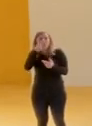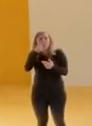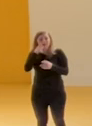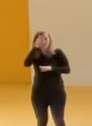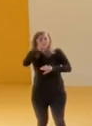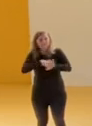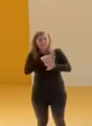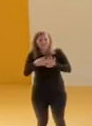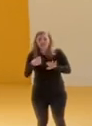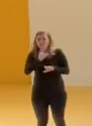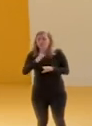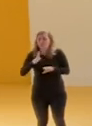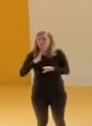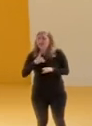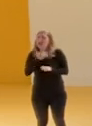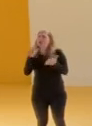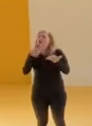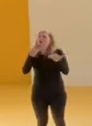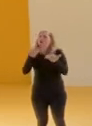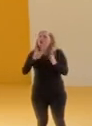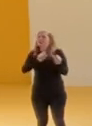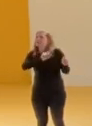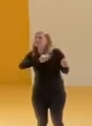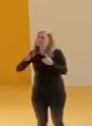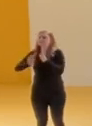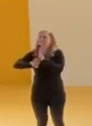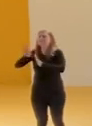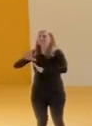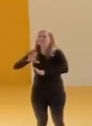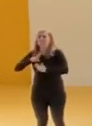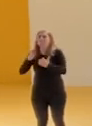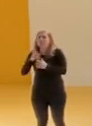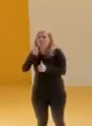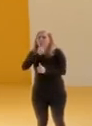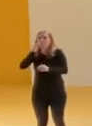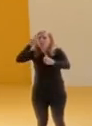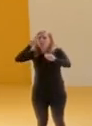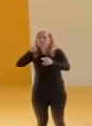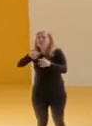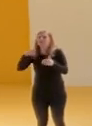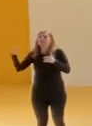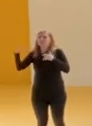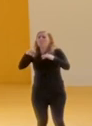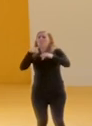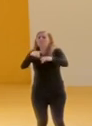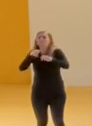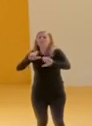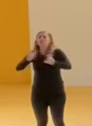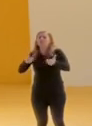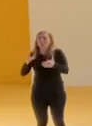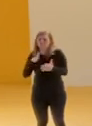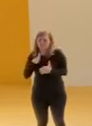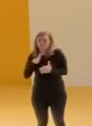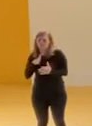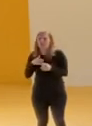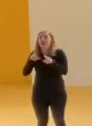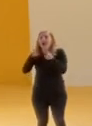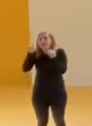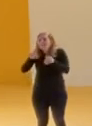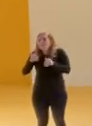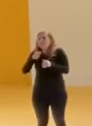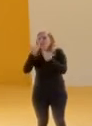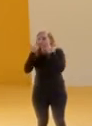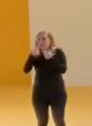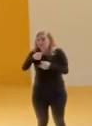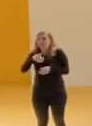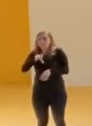hankego kruusa gdzie ta hiprinflacja się pojawiała i spróbujmy zidentyfikować czynniki które jej sprzyjają a być może uda nam się